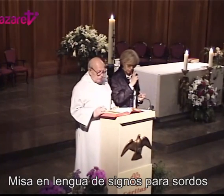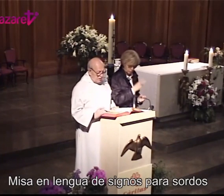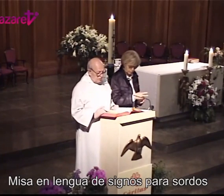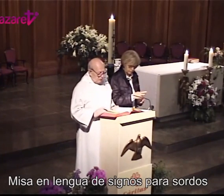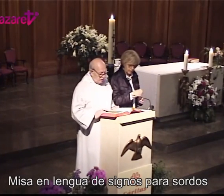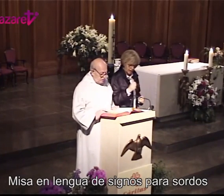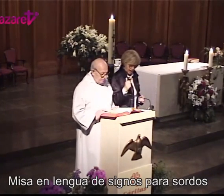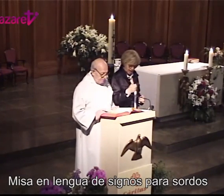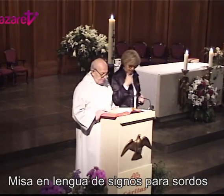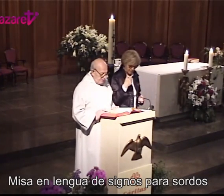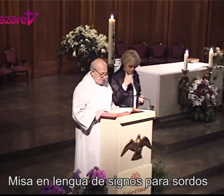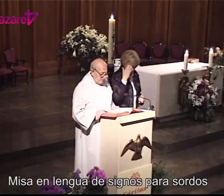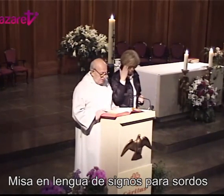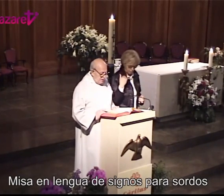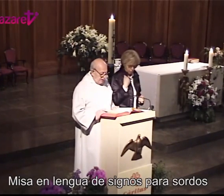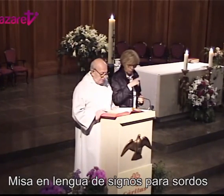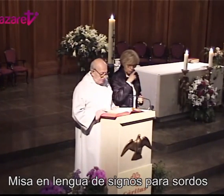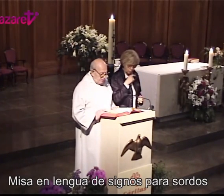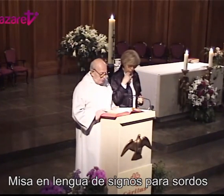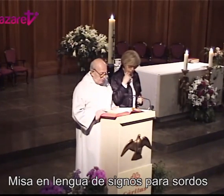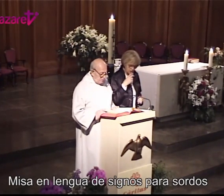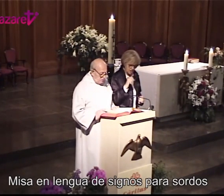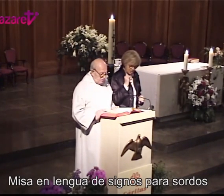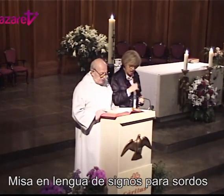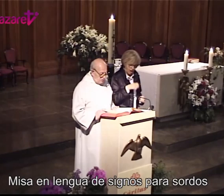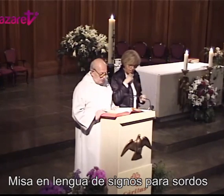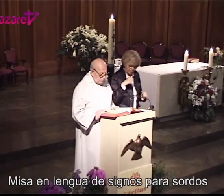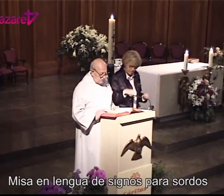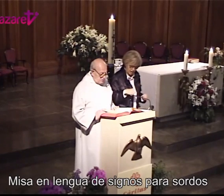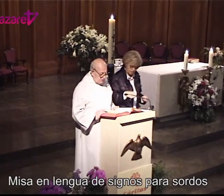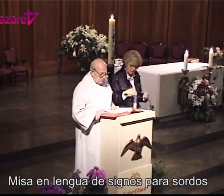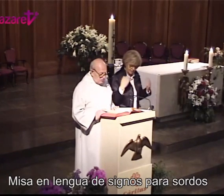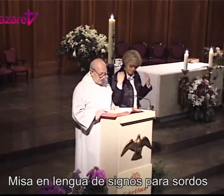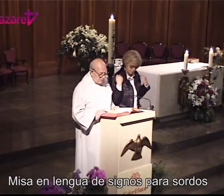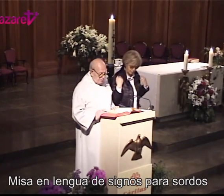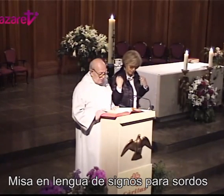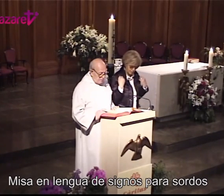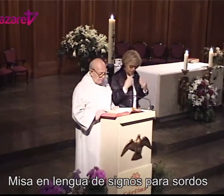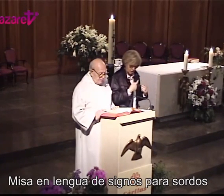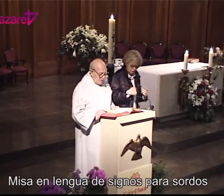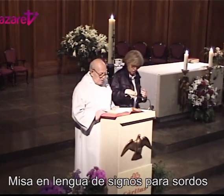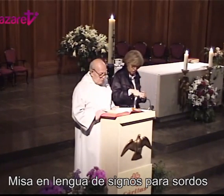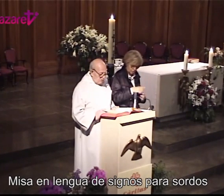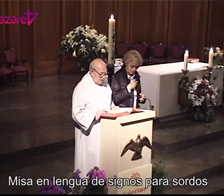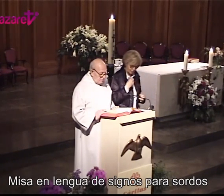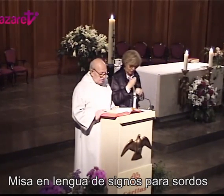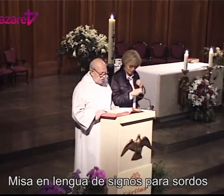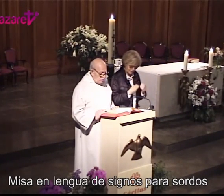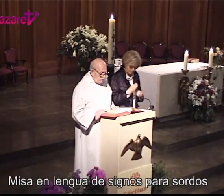Santo, dijo, «Jefes del pueblo y senadores, escuchadme, porque le hemos hecho un favor